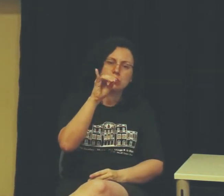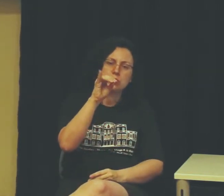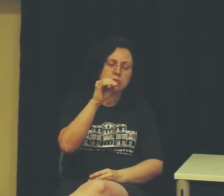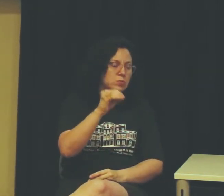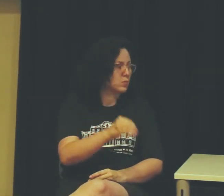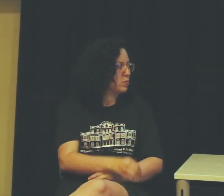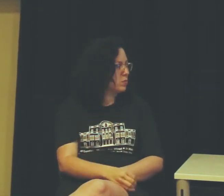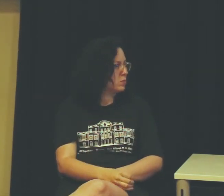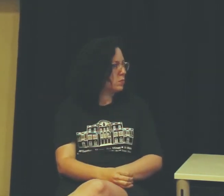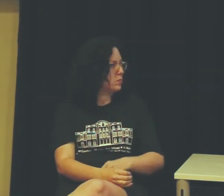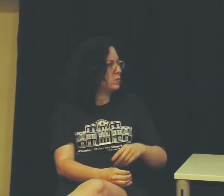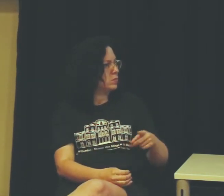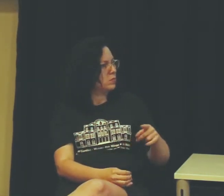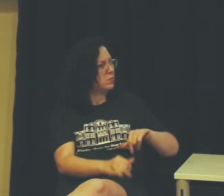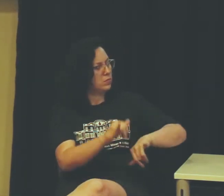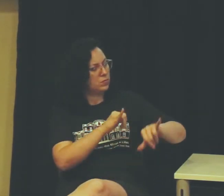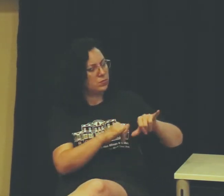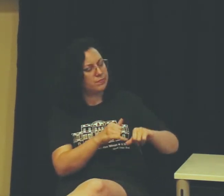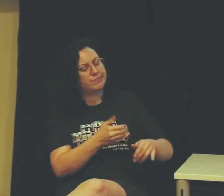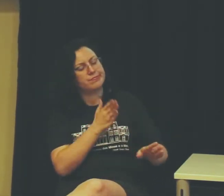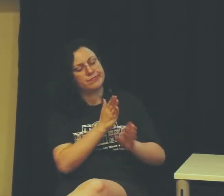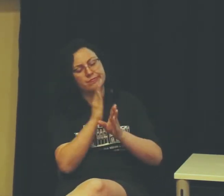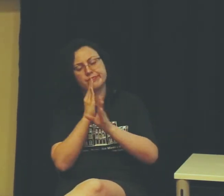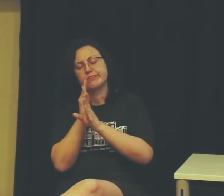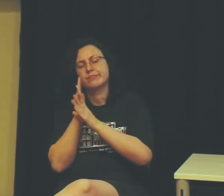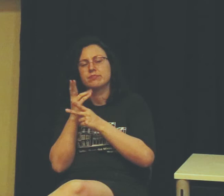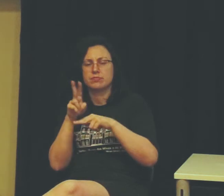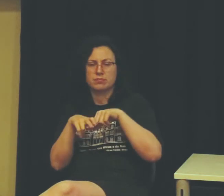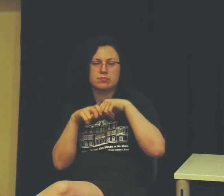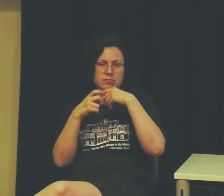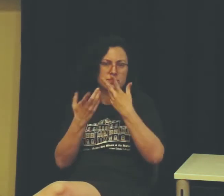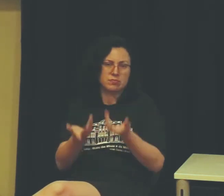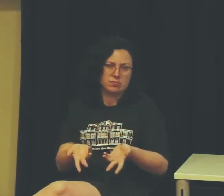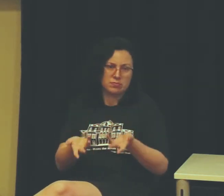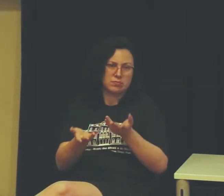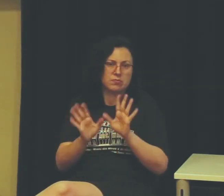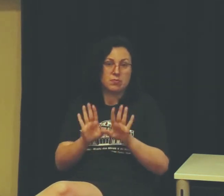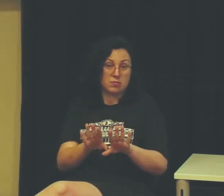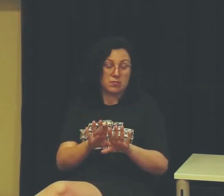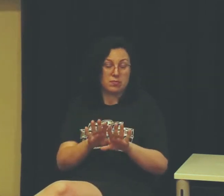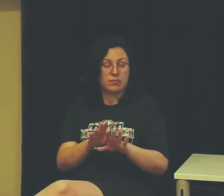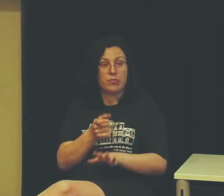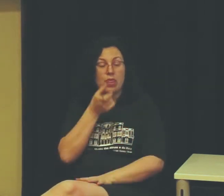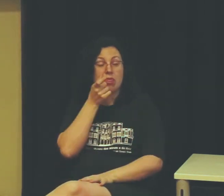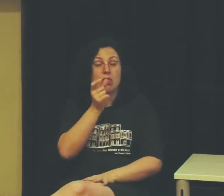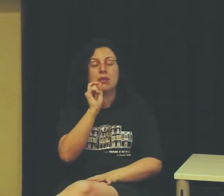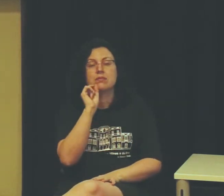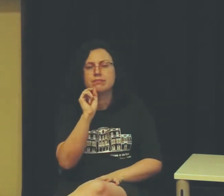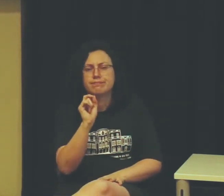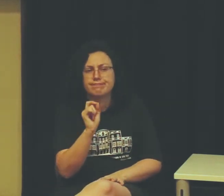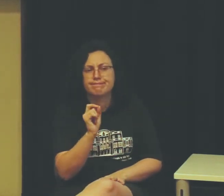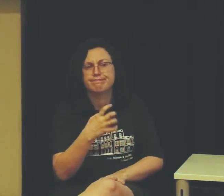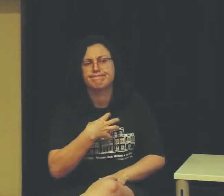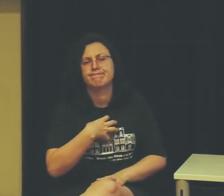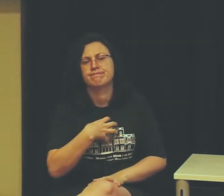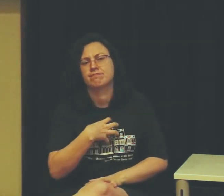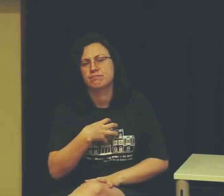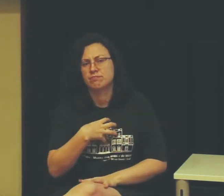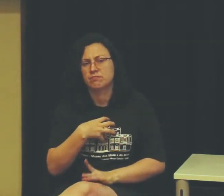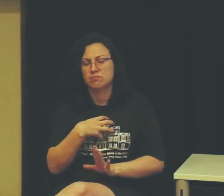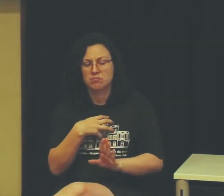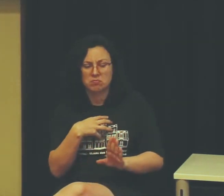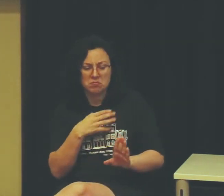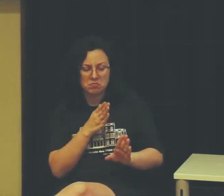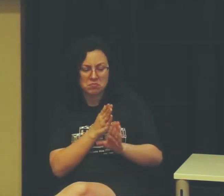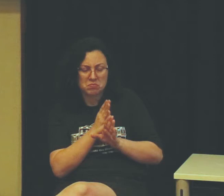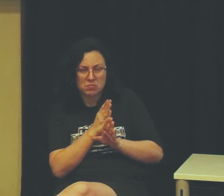dessa forma que esses elementos químicos iam sendo descobertos. Tá? Só que, né, o grande interesse dos cientistas era o paládio, descobrir